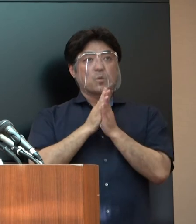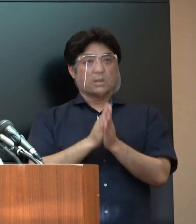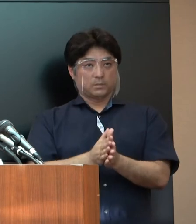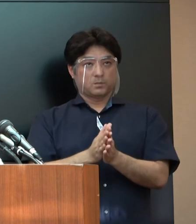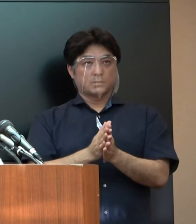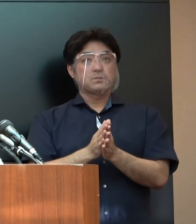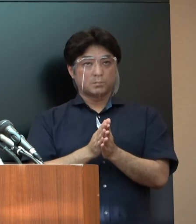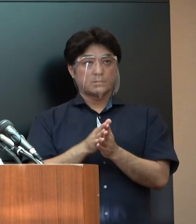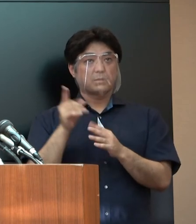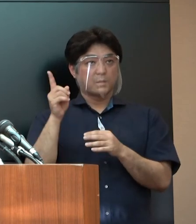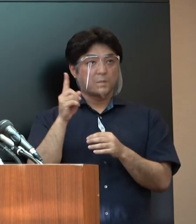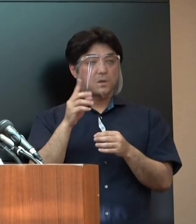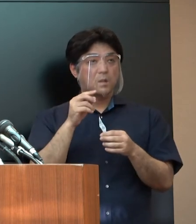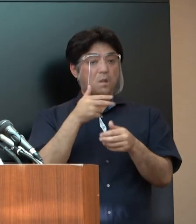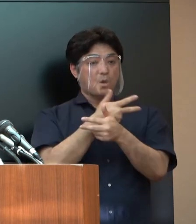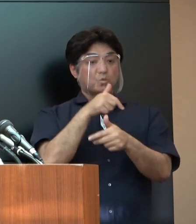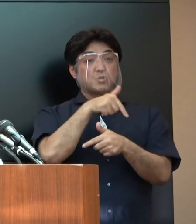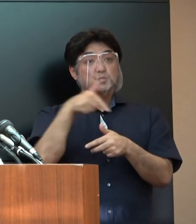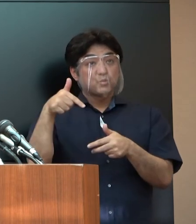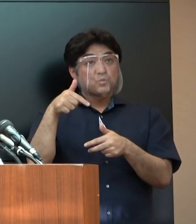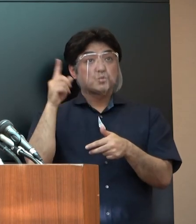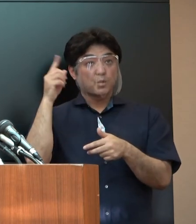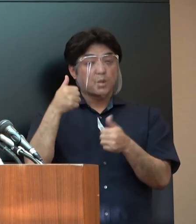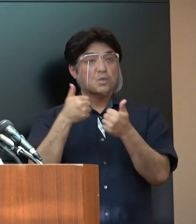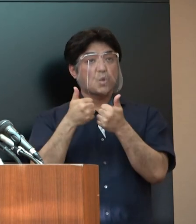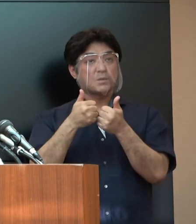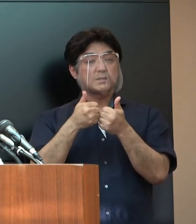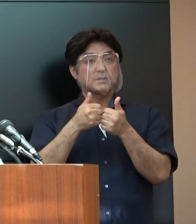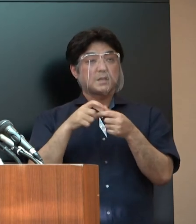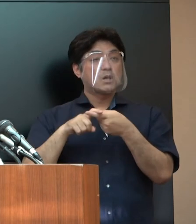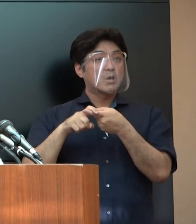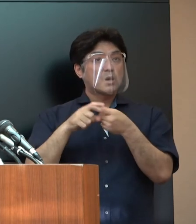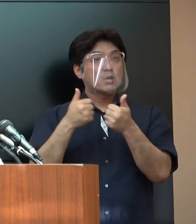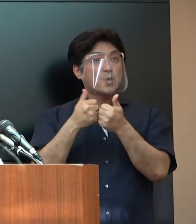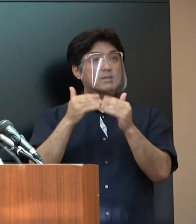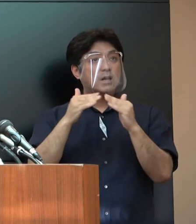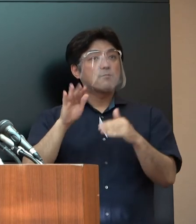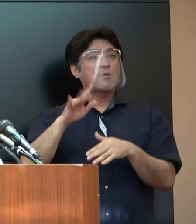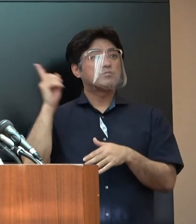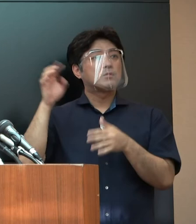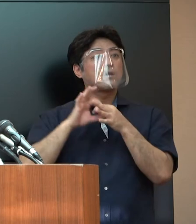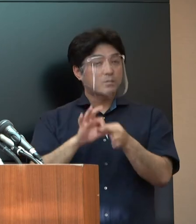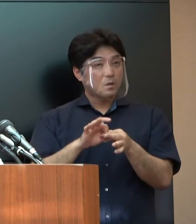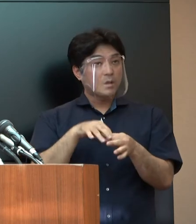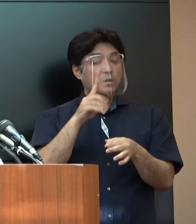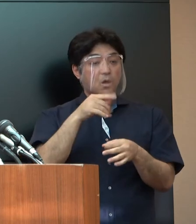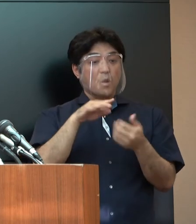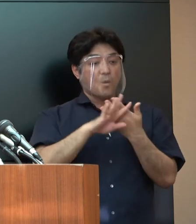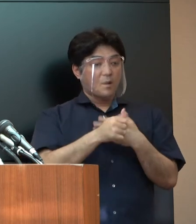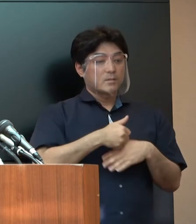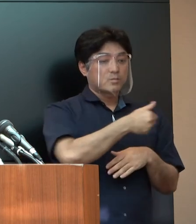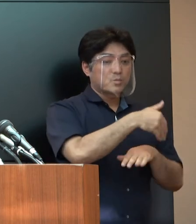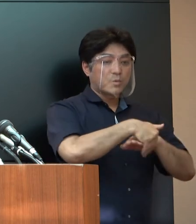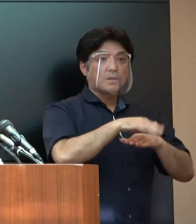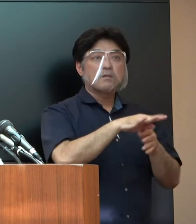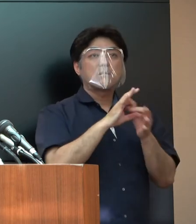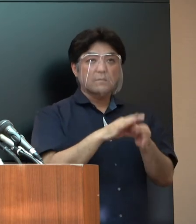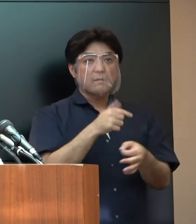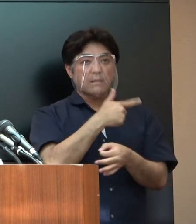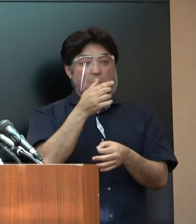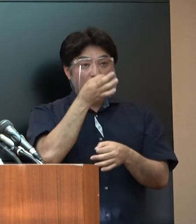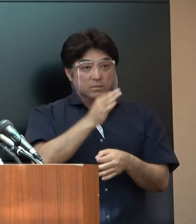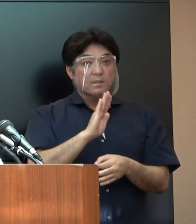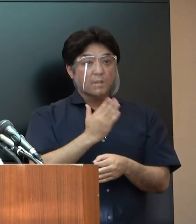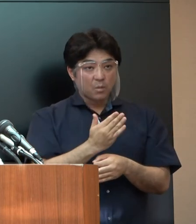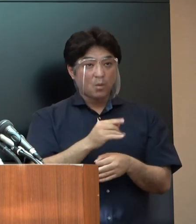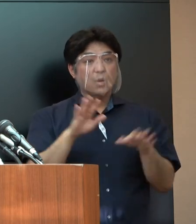日は基幹病院の、北部基幹病院の協議会も開催されますので、その前にもう一件ちょっと寄らないといけないところがあるものですが、大変申